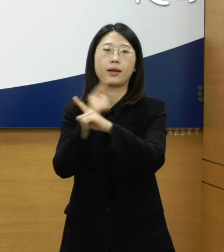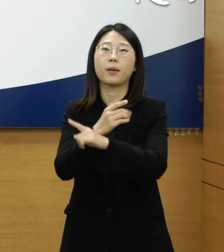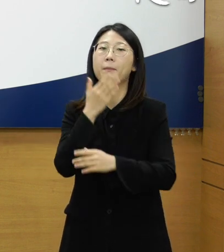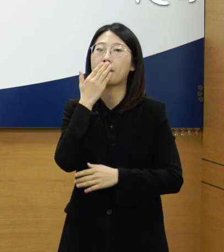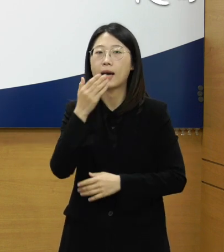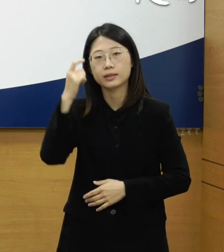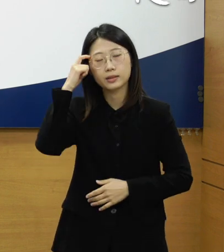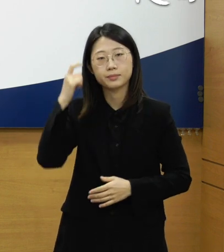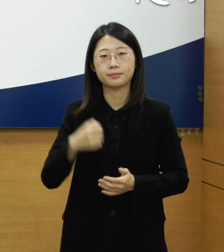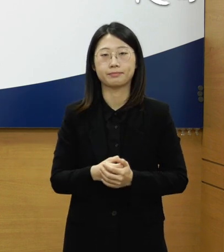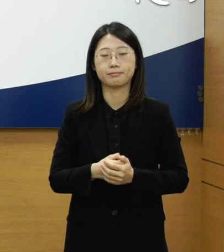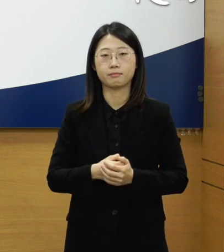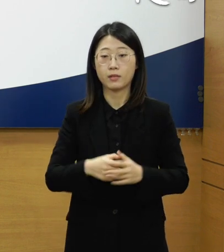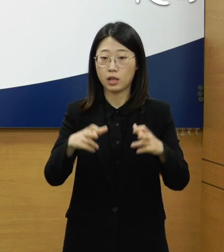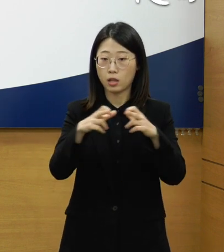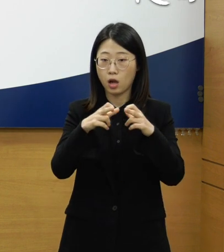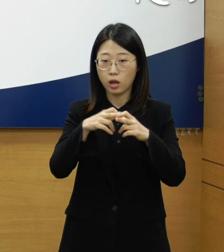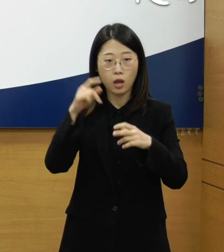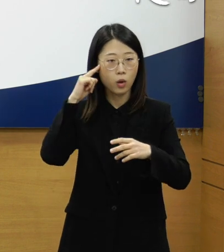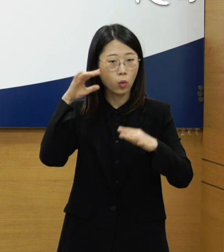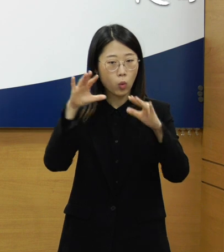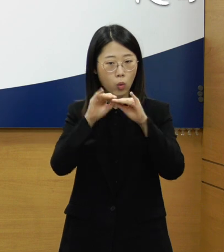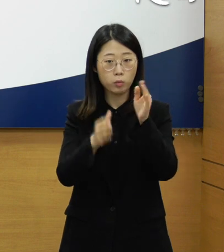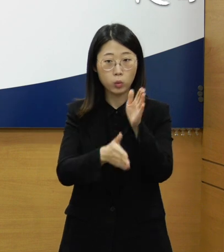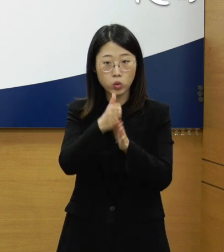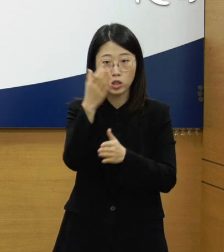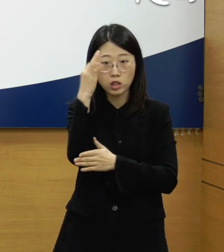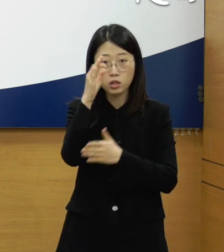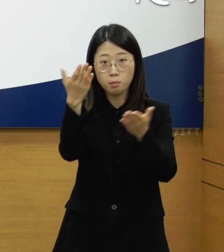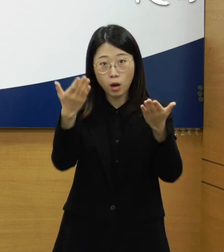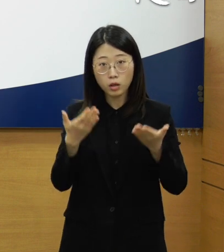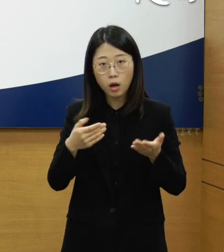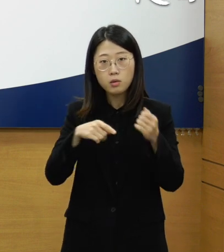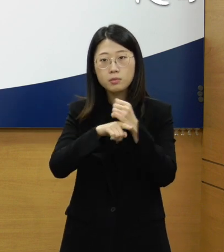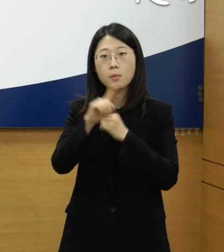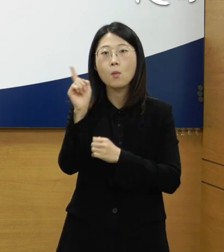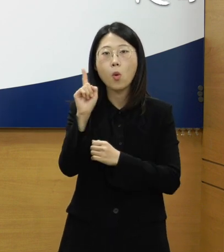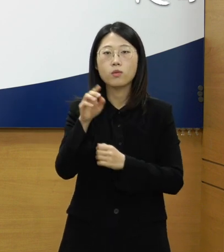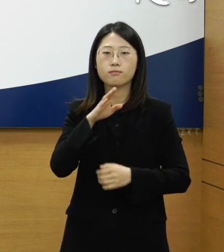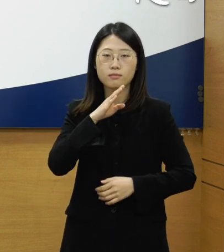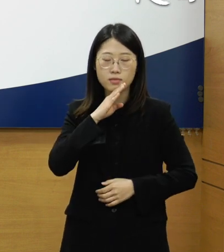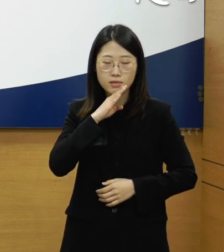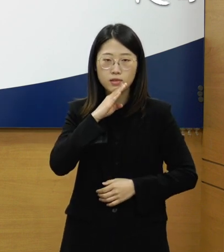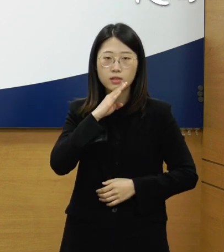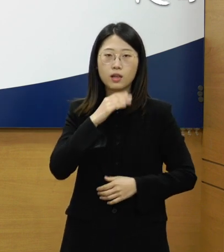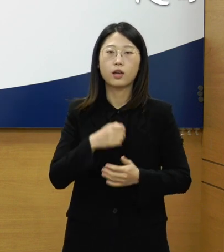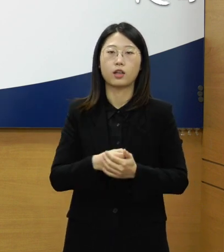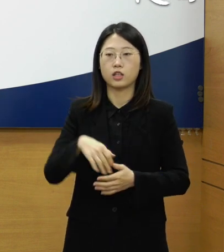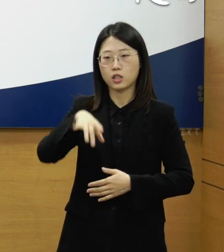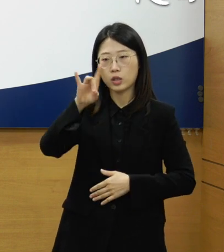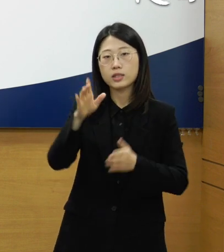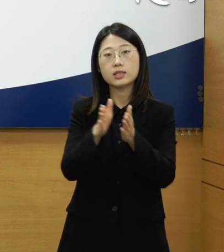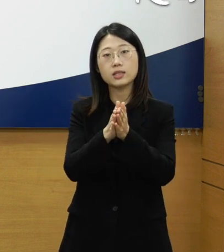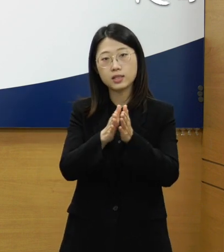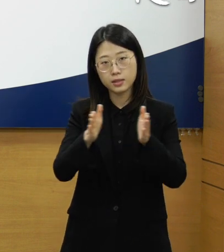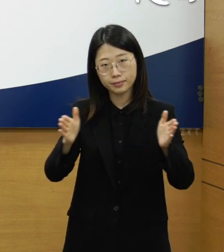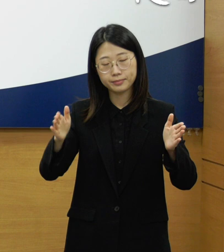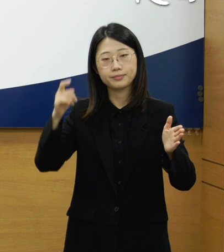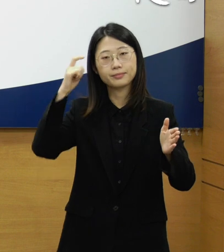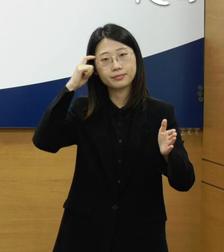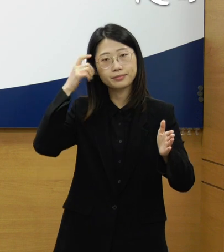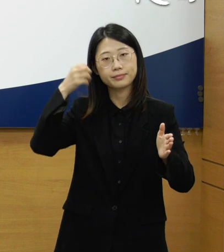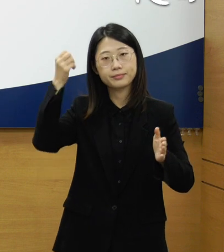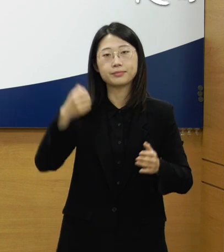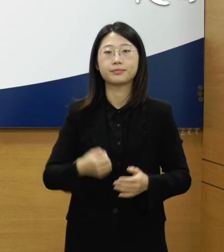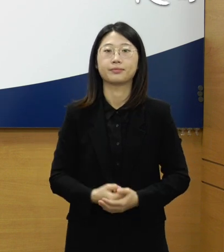장애 공감 도시 인증은 실질적인 장애 공감 도시로 가는 첫 시작이라고 말할